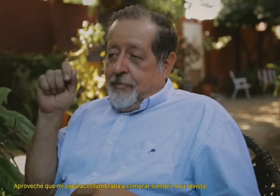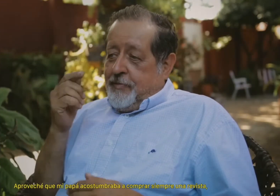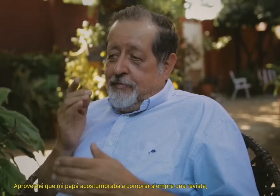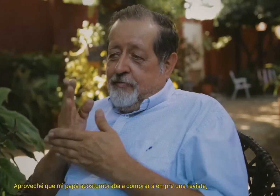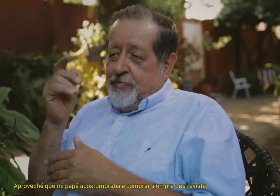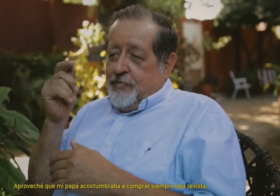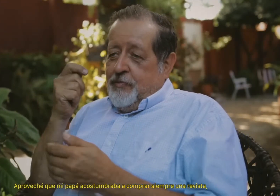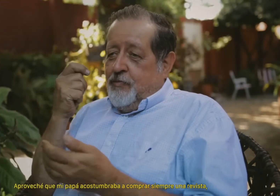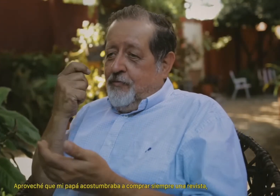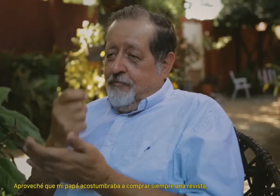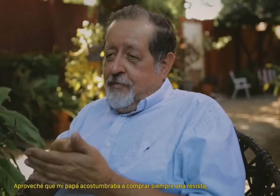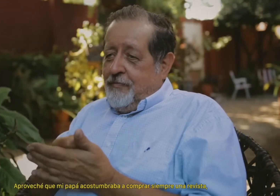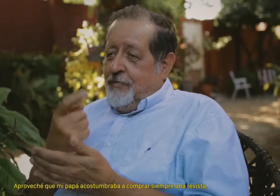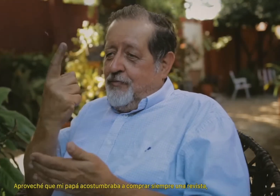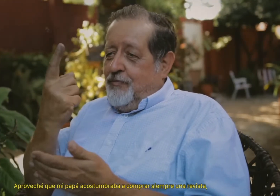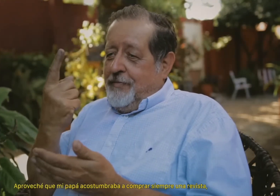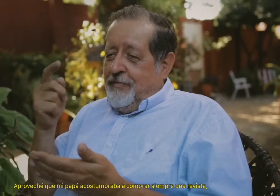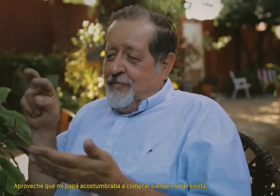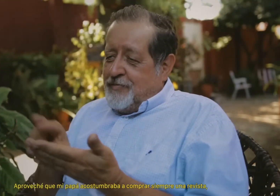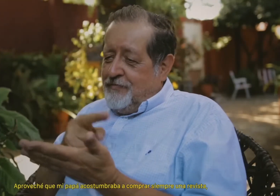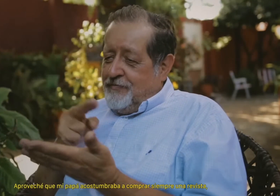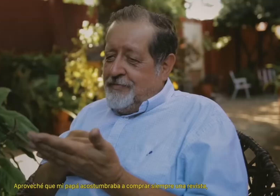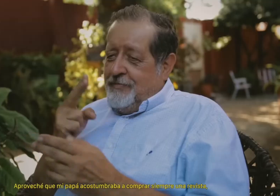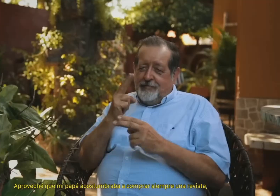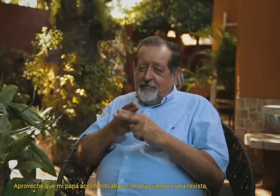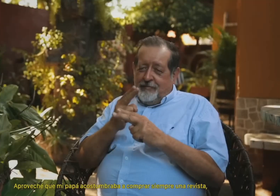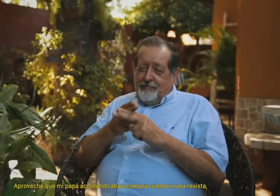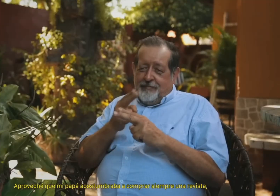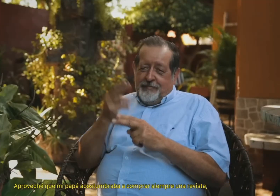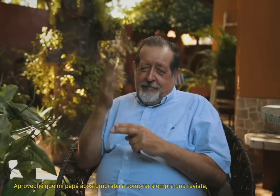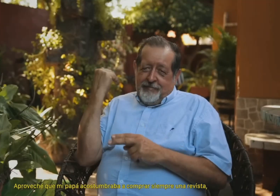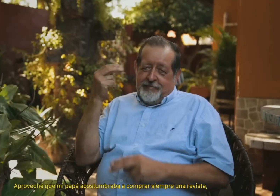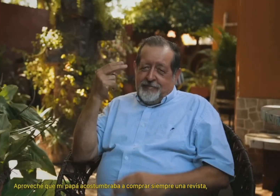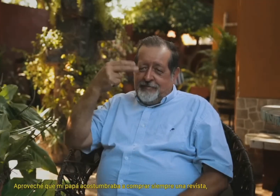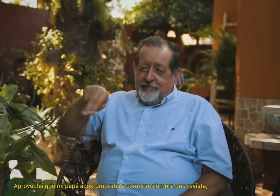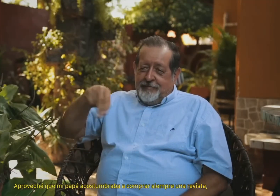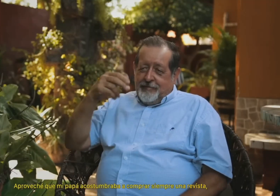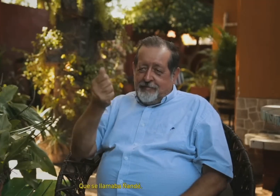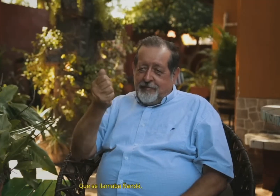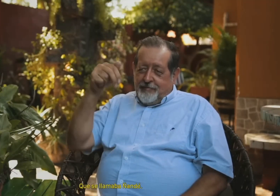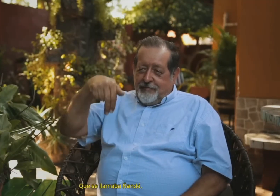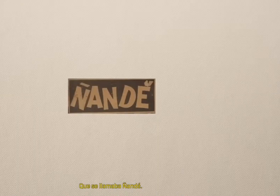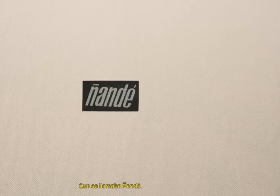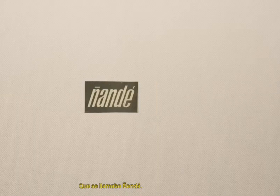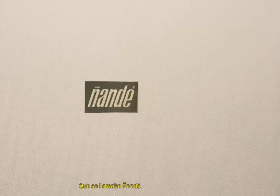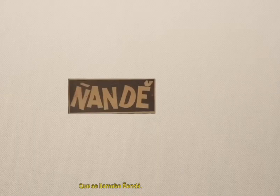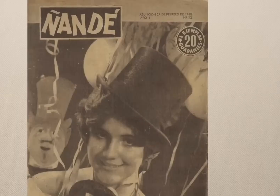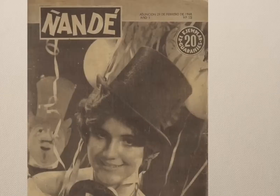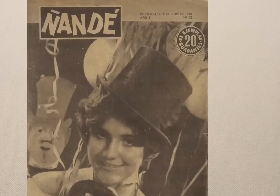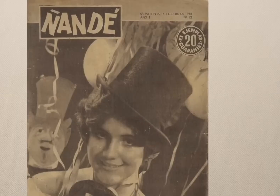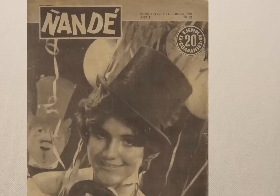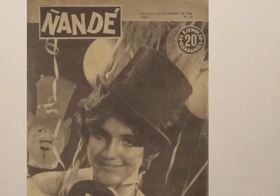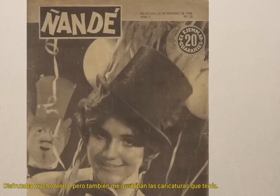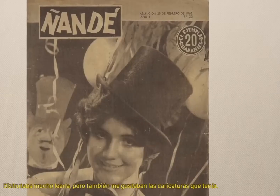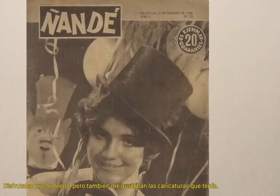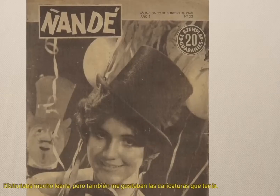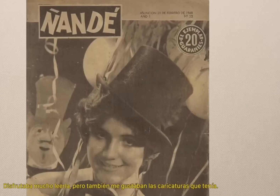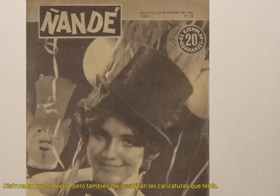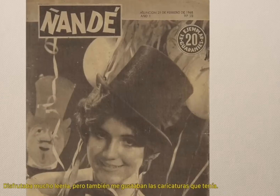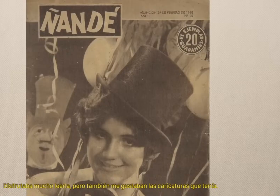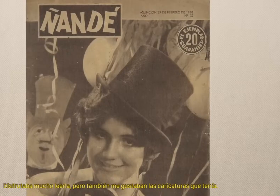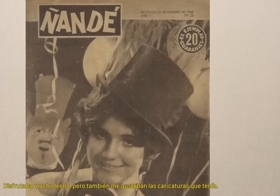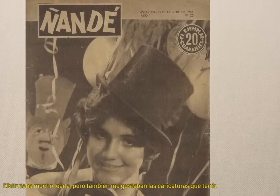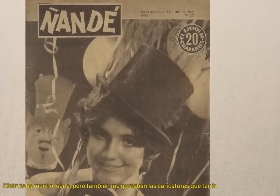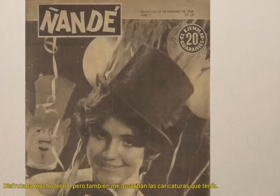aproveché que mi papá acostumbraba a comprar siempre una revista que se llamaba Ñandé.